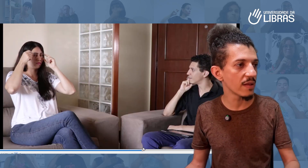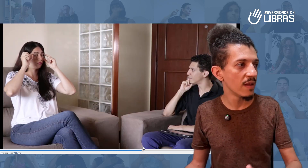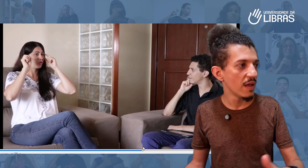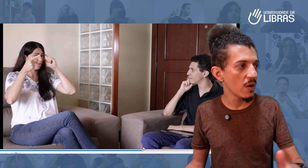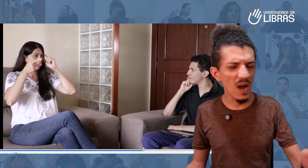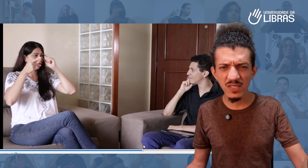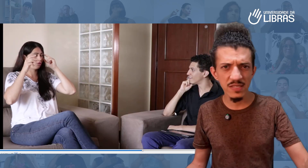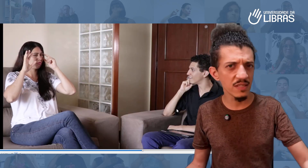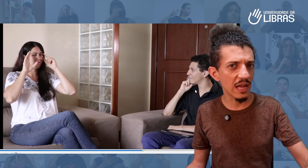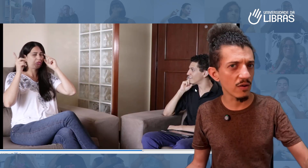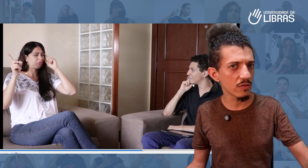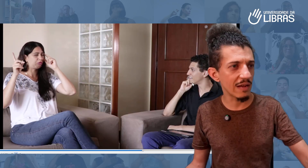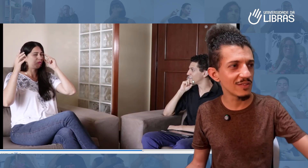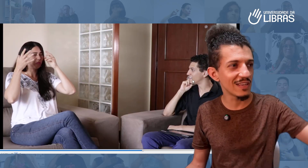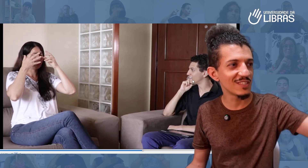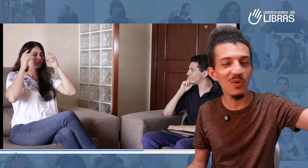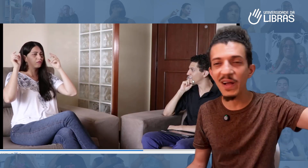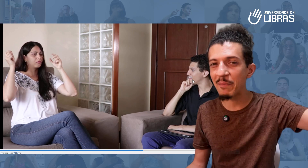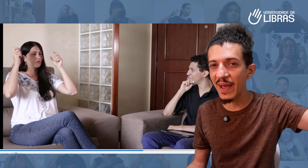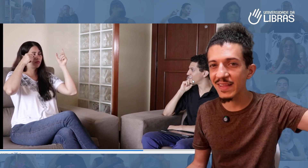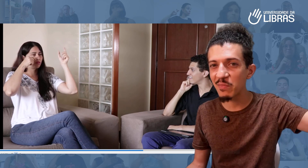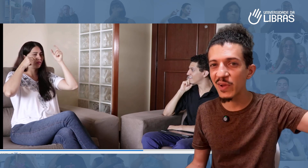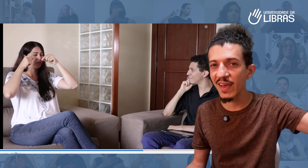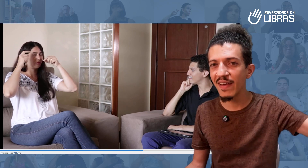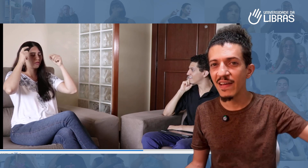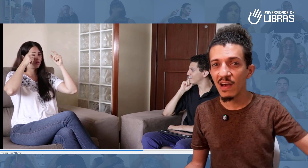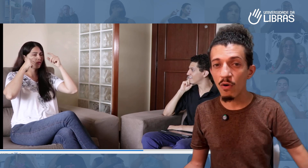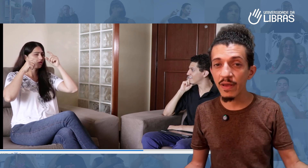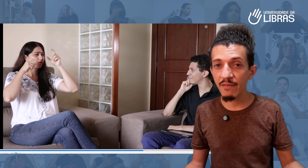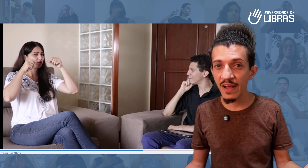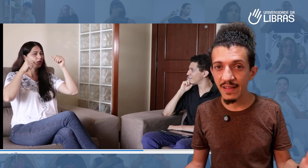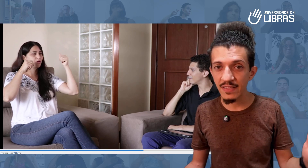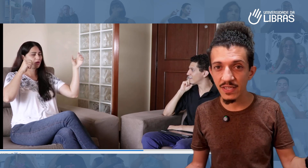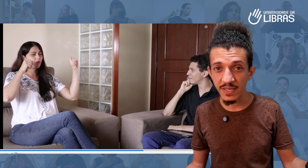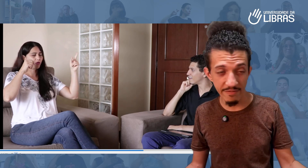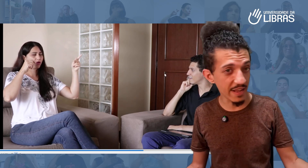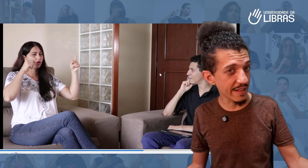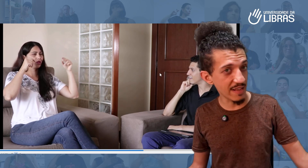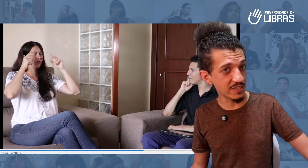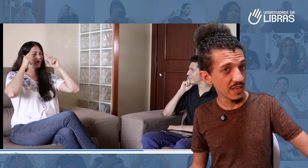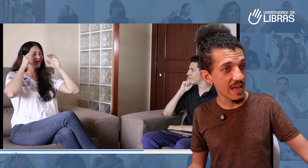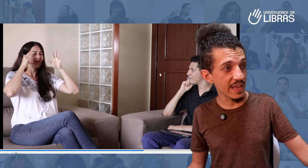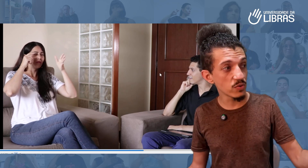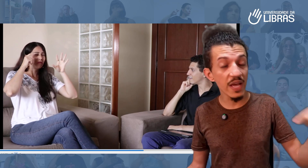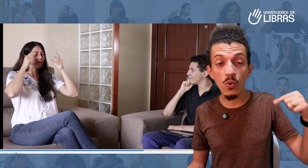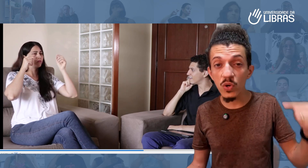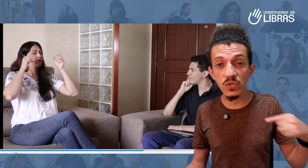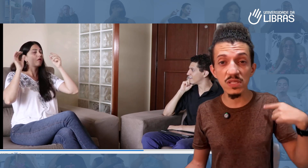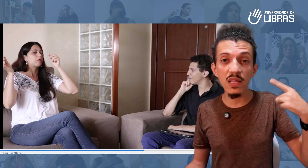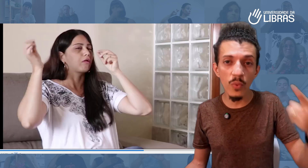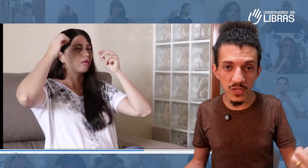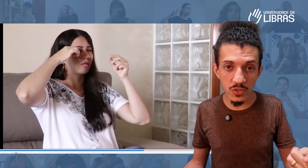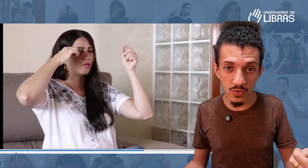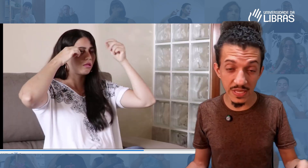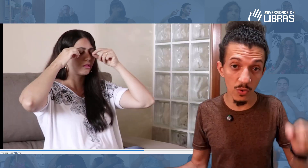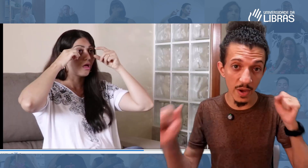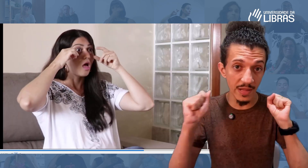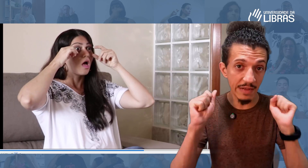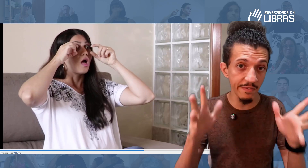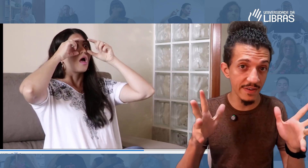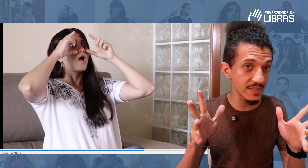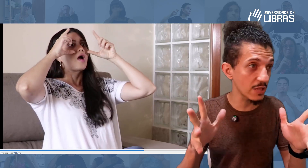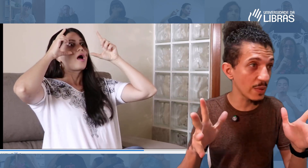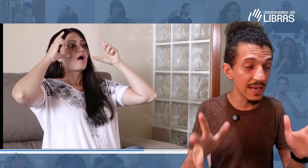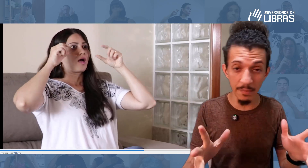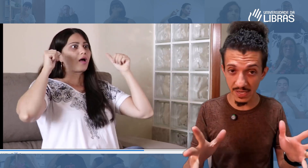completa. Eu acho que assim, aqui, ó, eu estava de boca aberta, porque qual que é a verdade aqui? A verdade é que os recursos linguísticos que a Luana